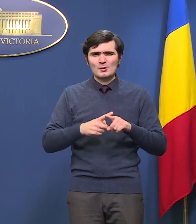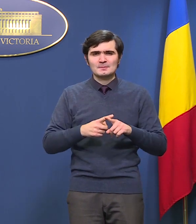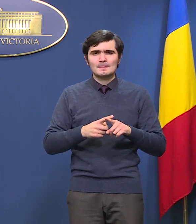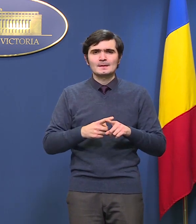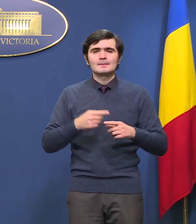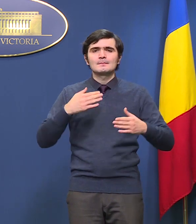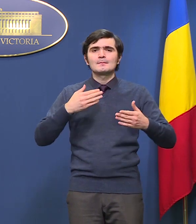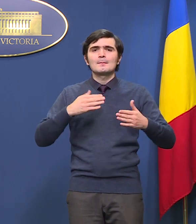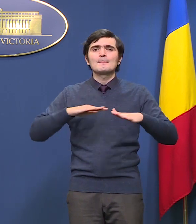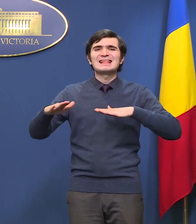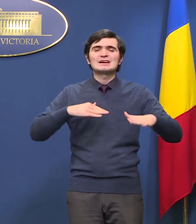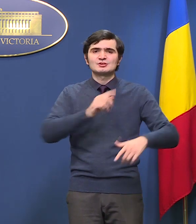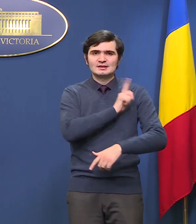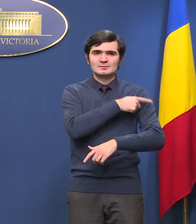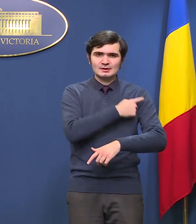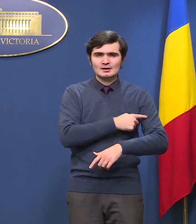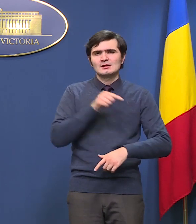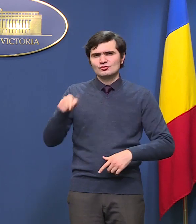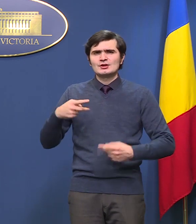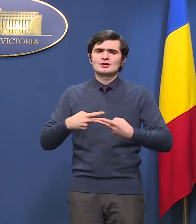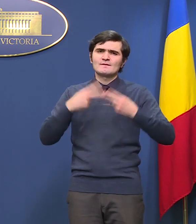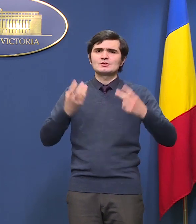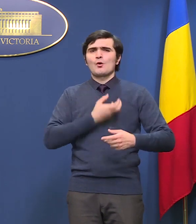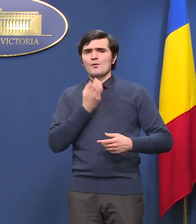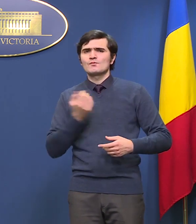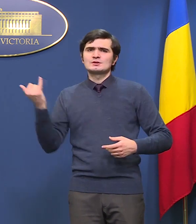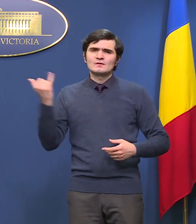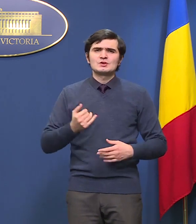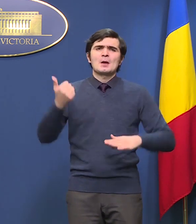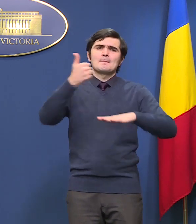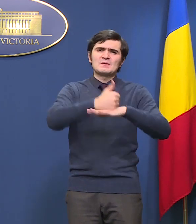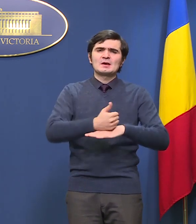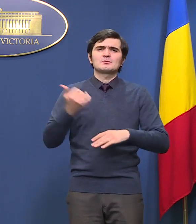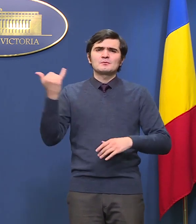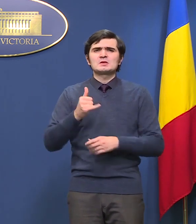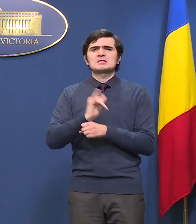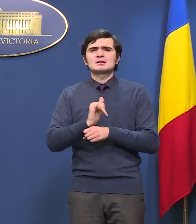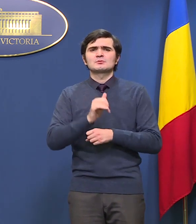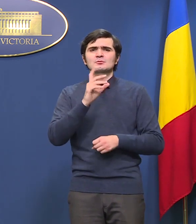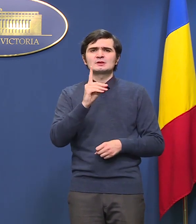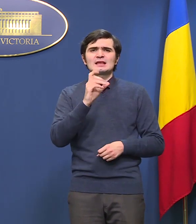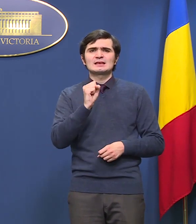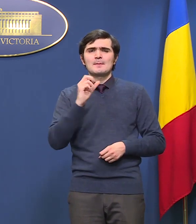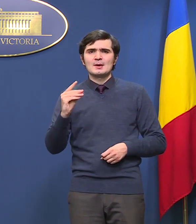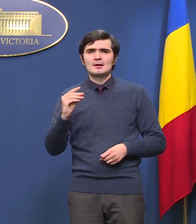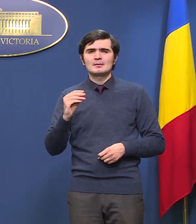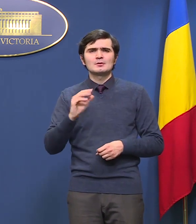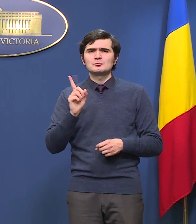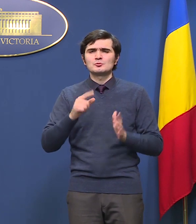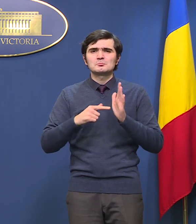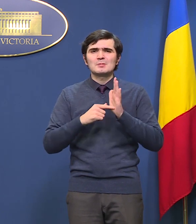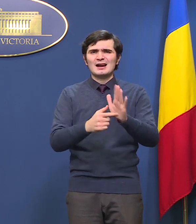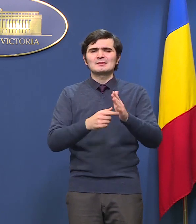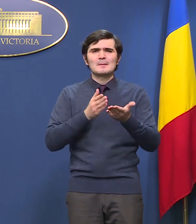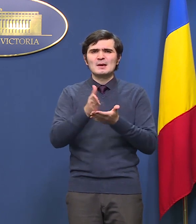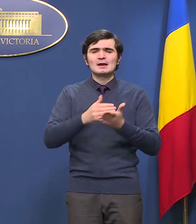sistemul de videoconferință în care participăm, în care și prefectul, și directorul Direcției de Sănătate Publică, poate nu reflectă nevoile reale,